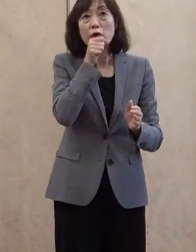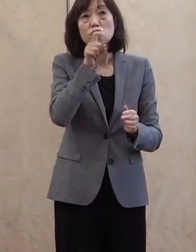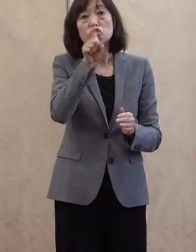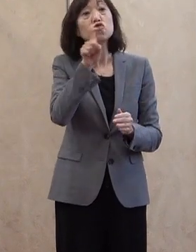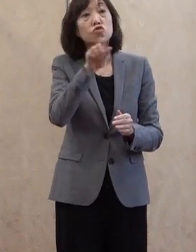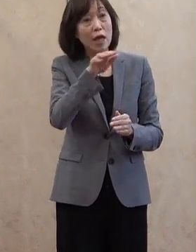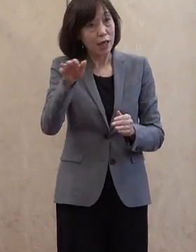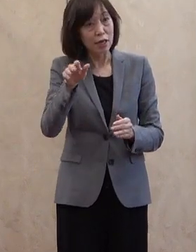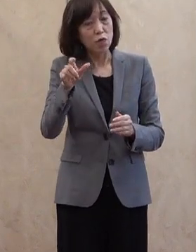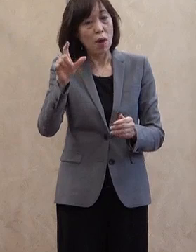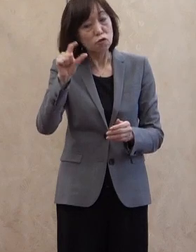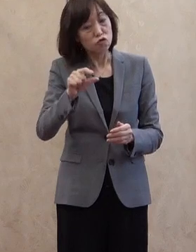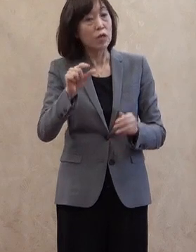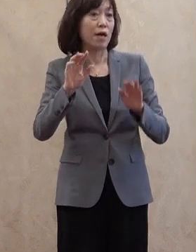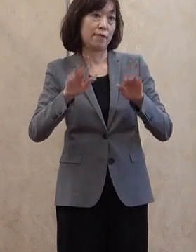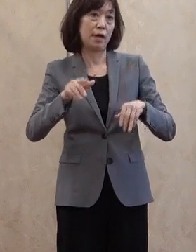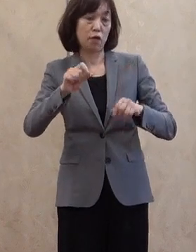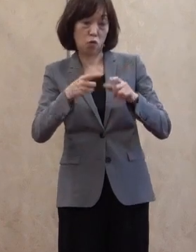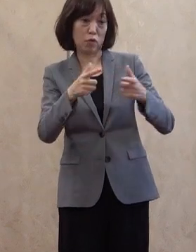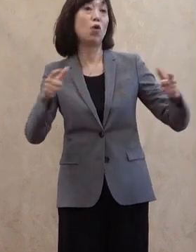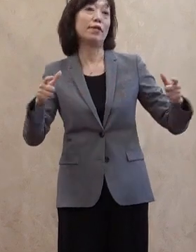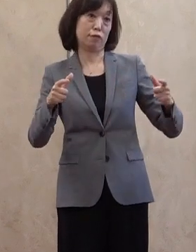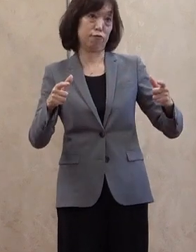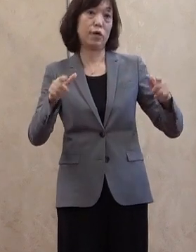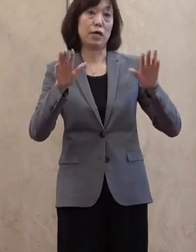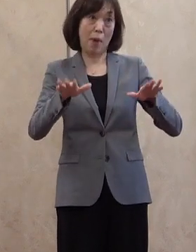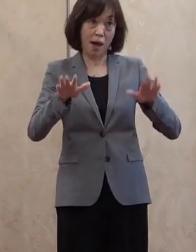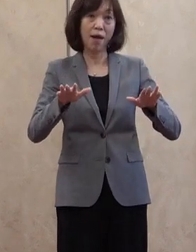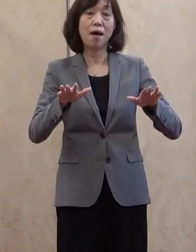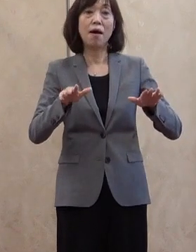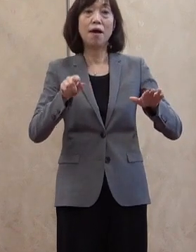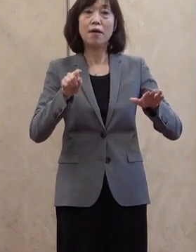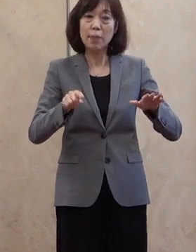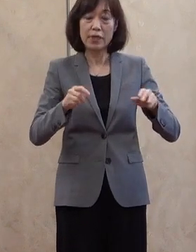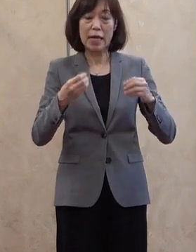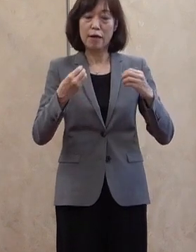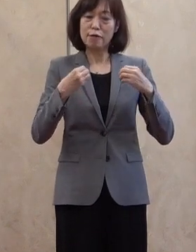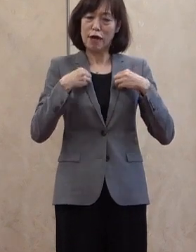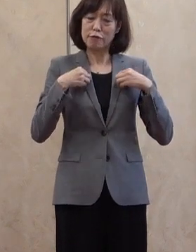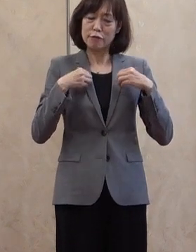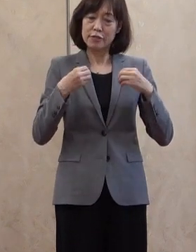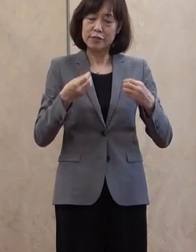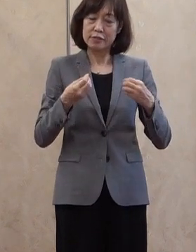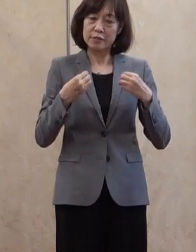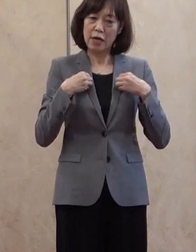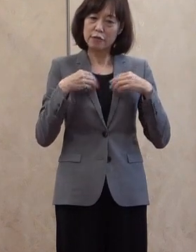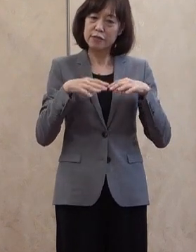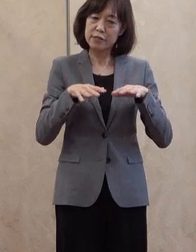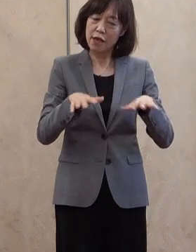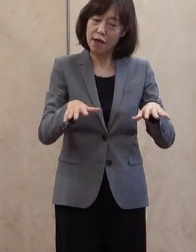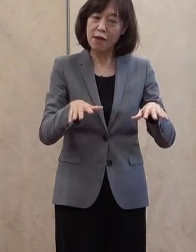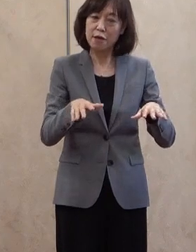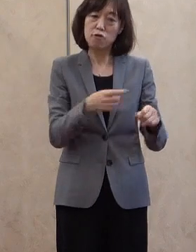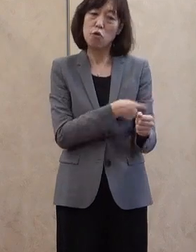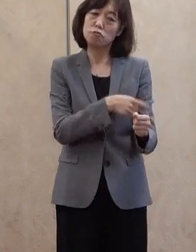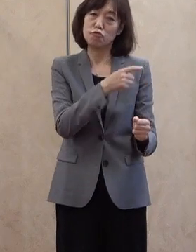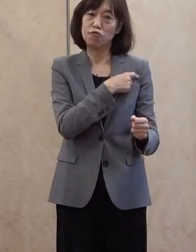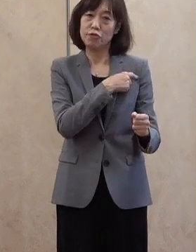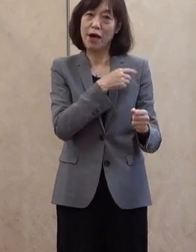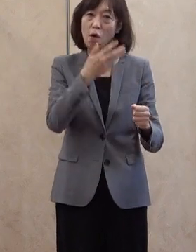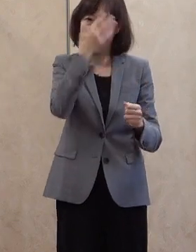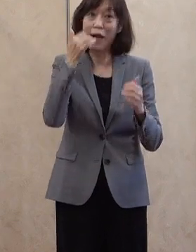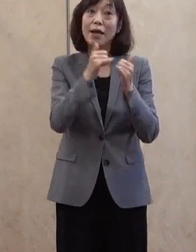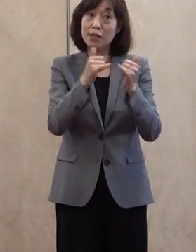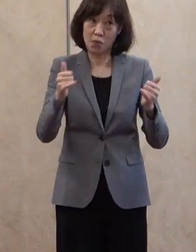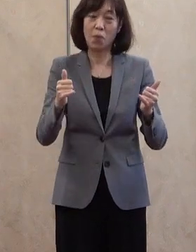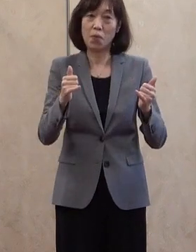ですが、10代でもこの広がりを見せている。つまり非常に感染力が若い世代でも高い状況で、